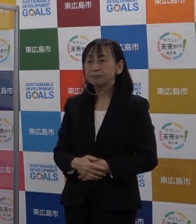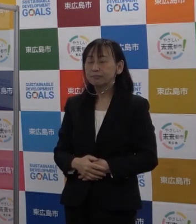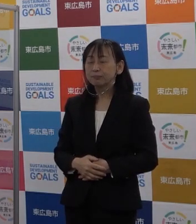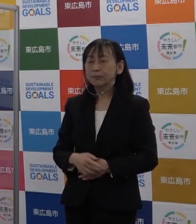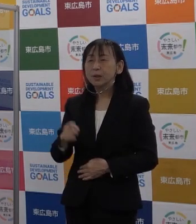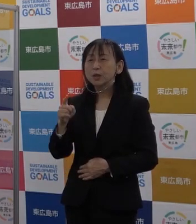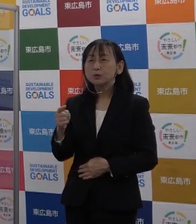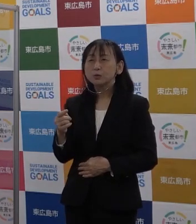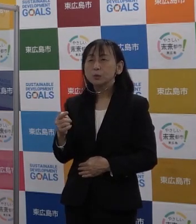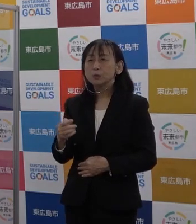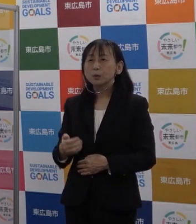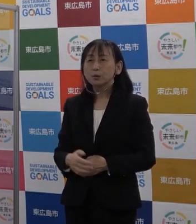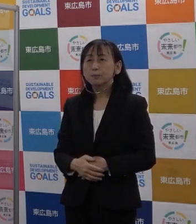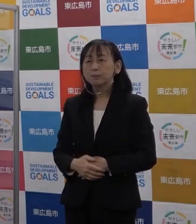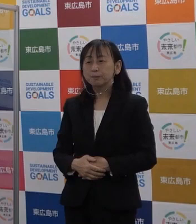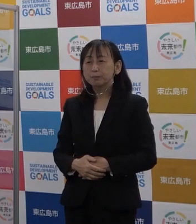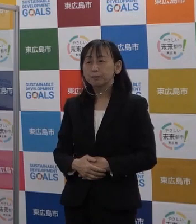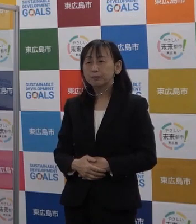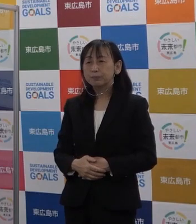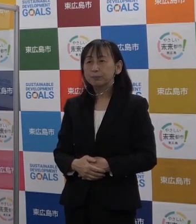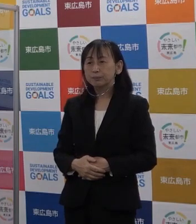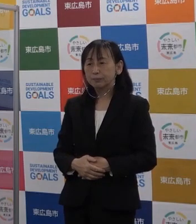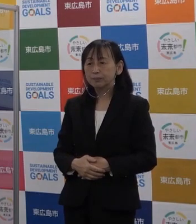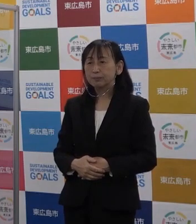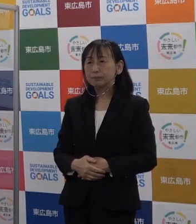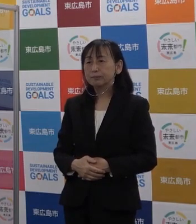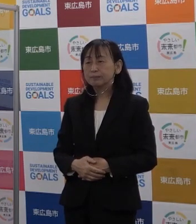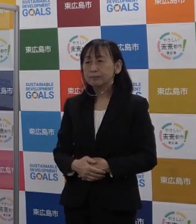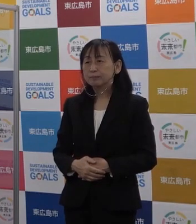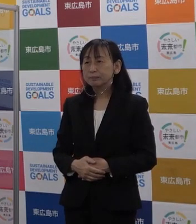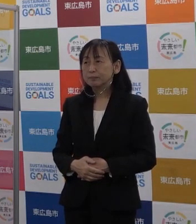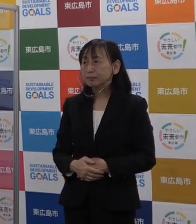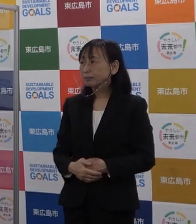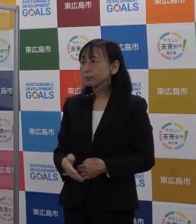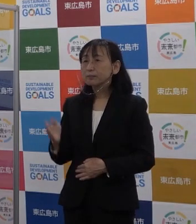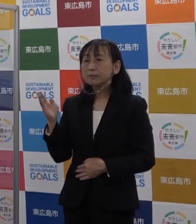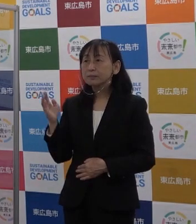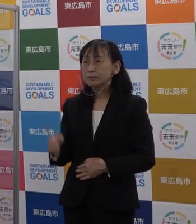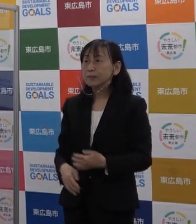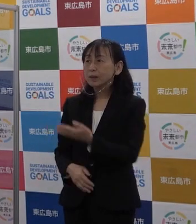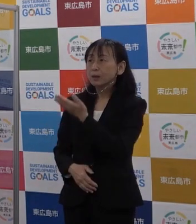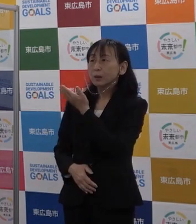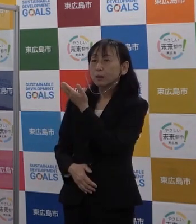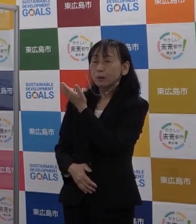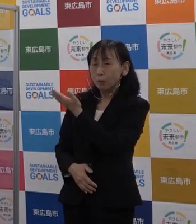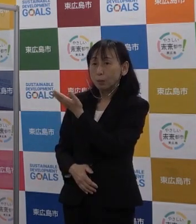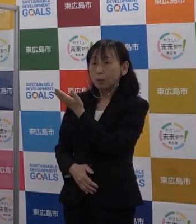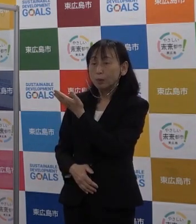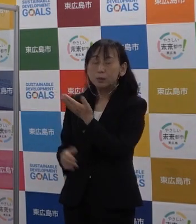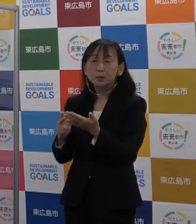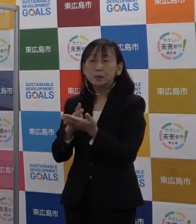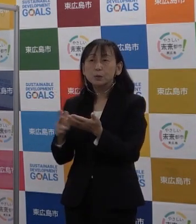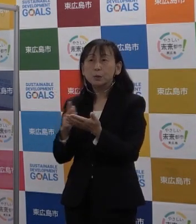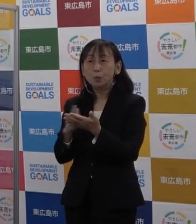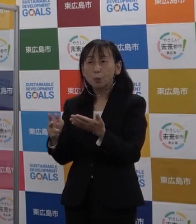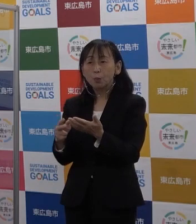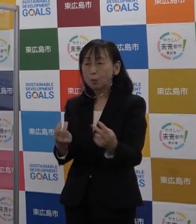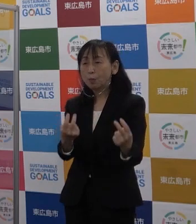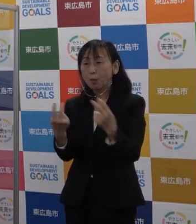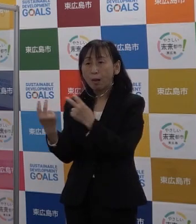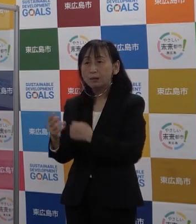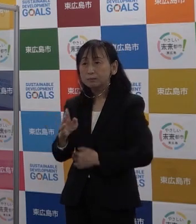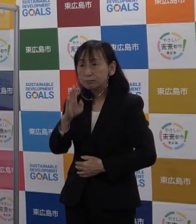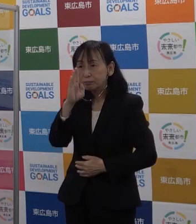その前のページをちょっとあの、はい、そうですね、この資料あのスライドの資料をちょっとご覧いただいたらと思うん